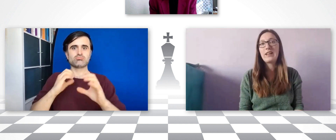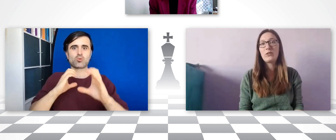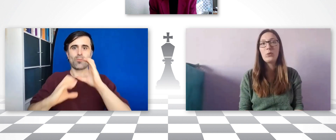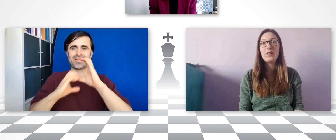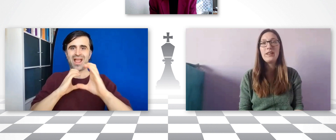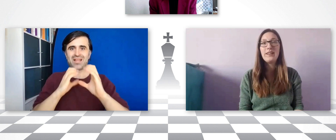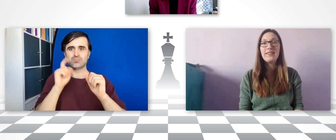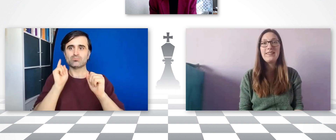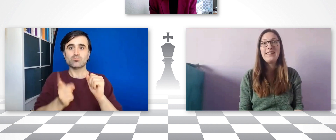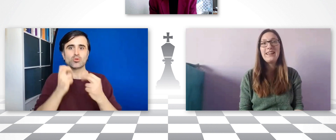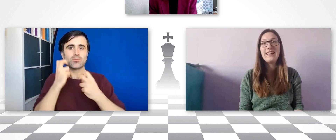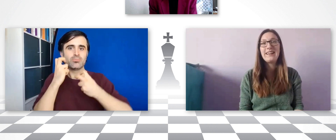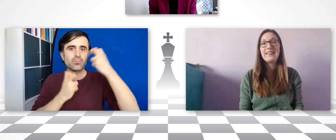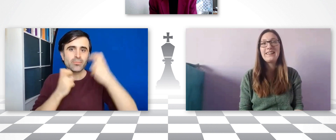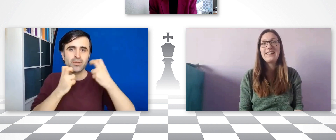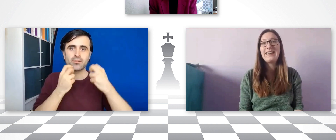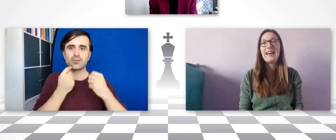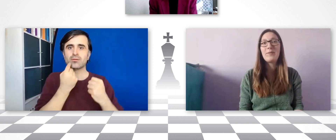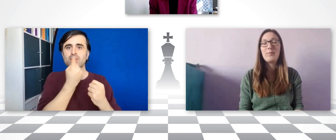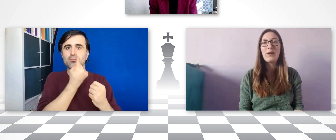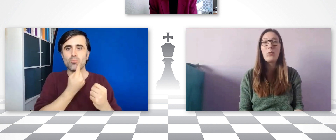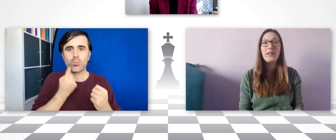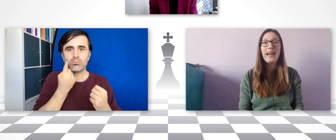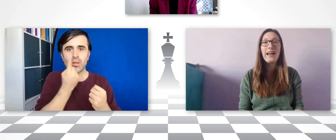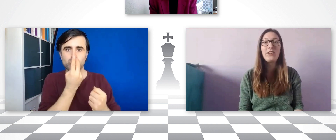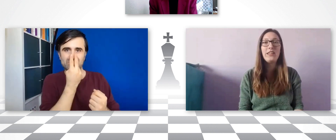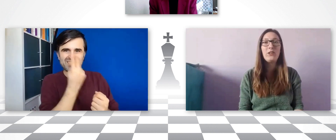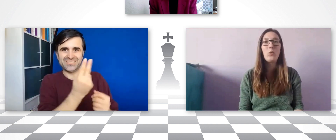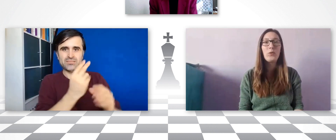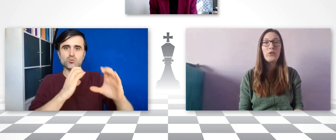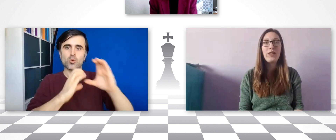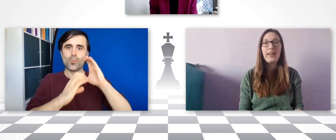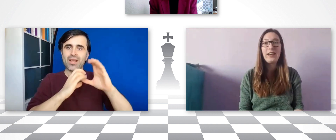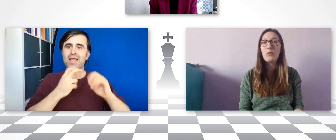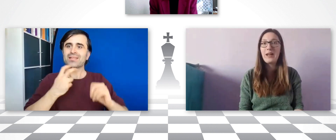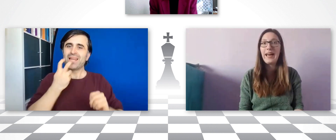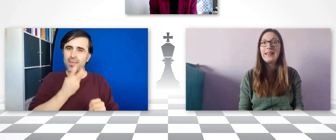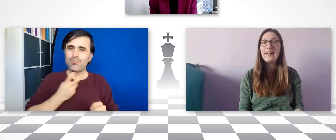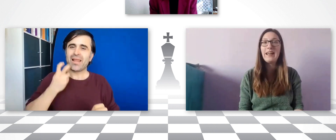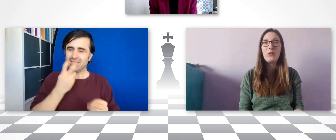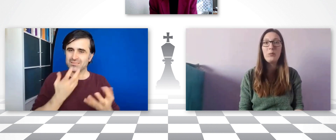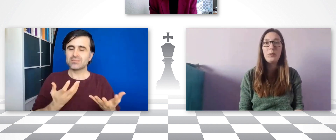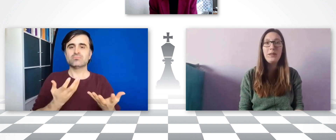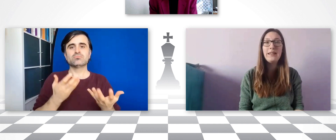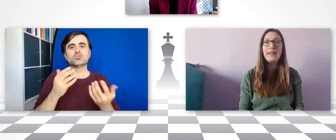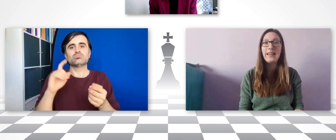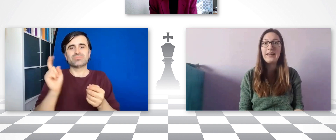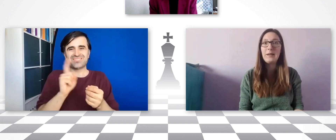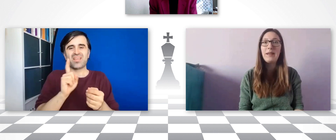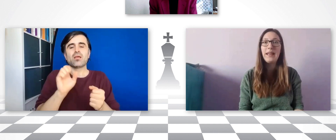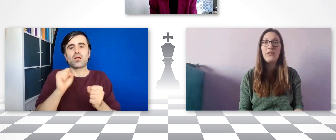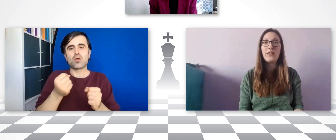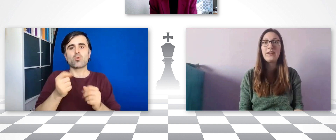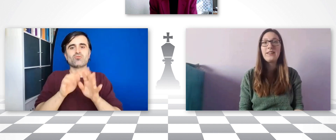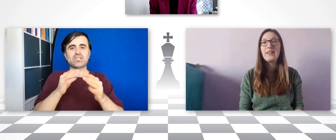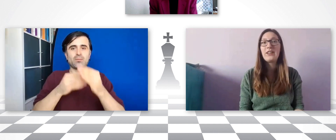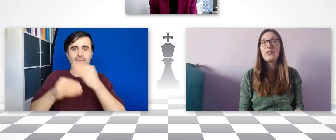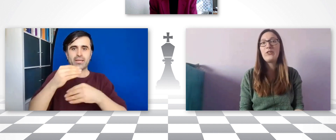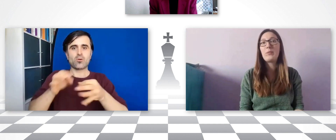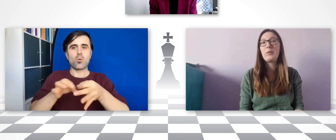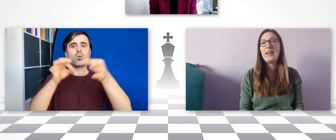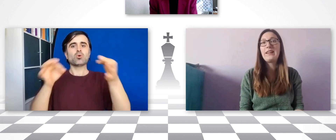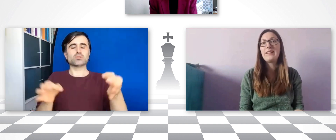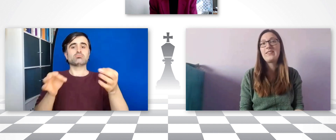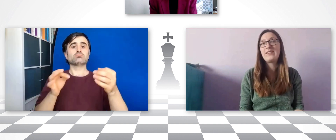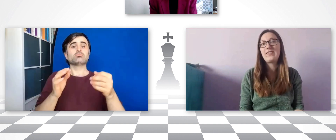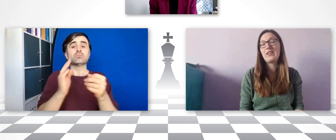Doven en slechthorenden, bij communicatie komt heel veel kijken, hè, je mimiek en je lip lezen. Dus